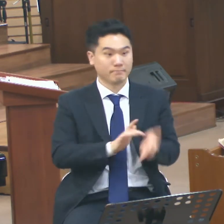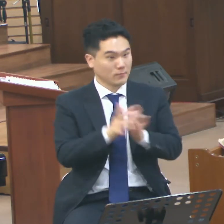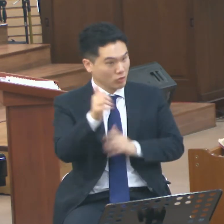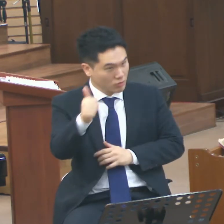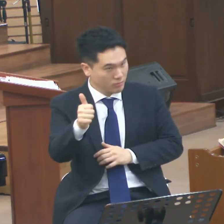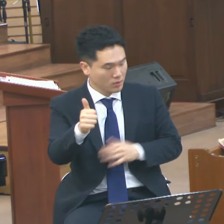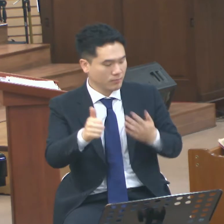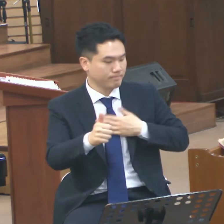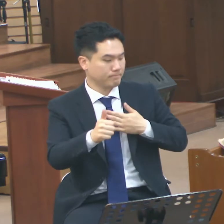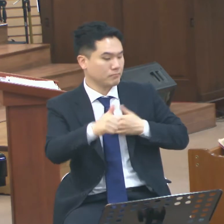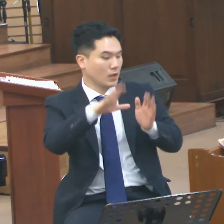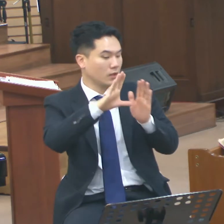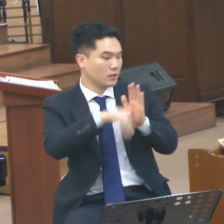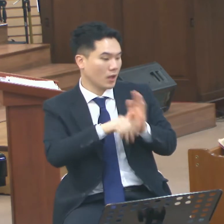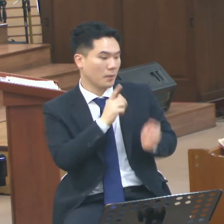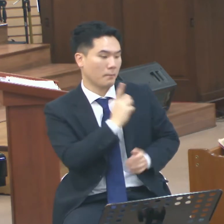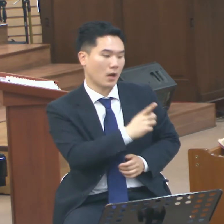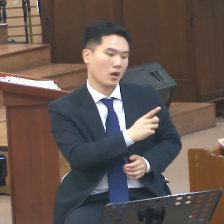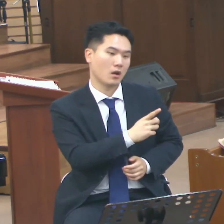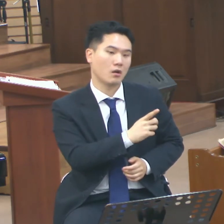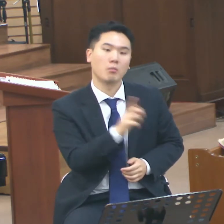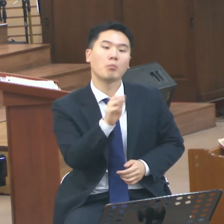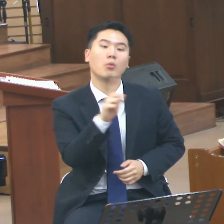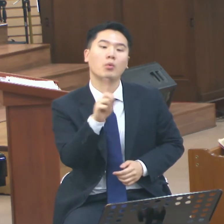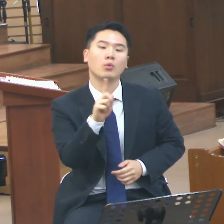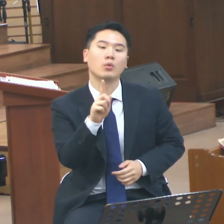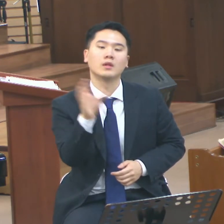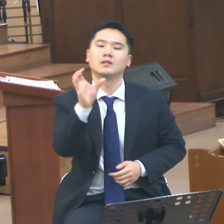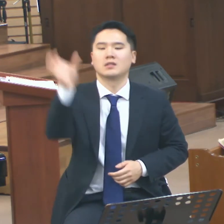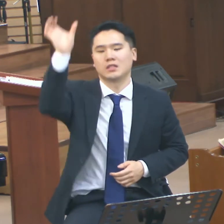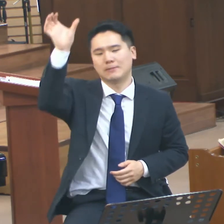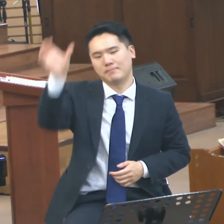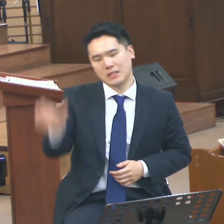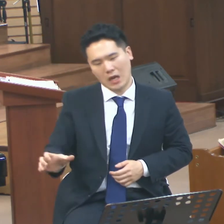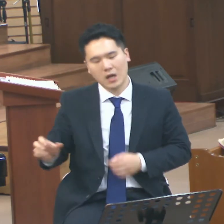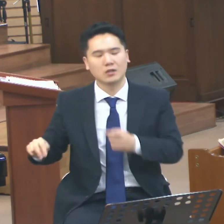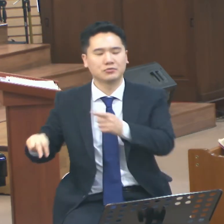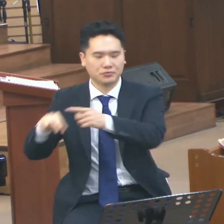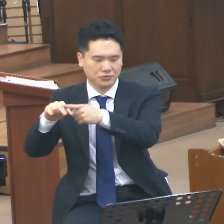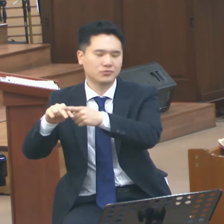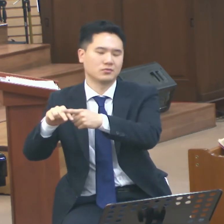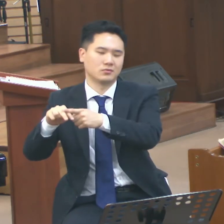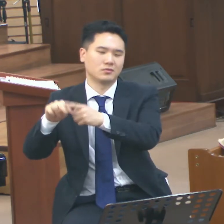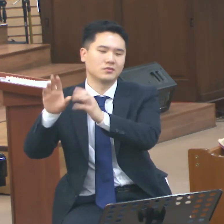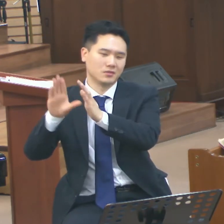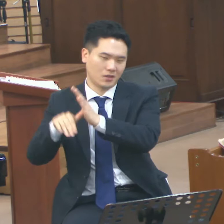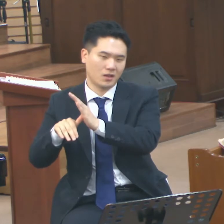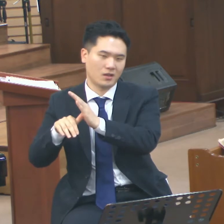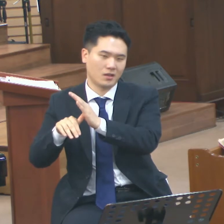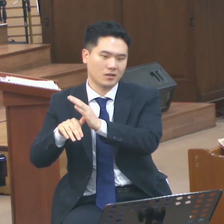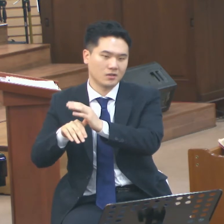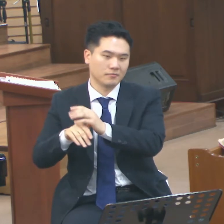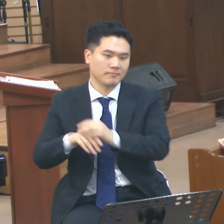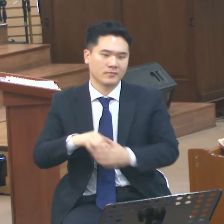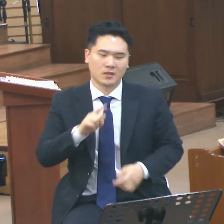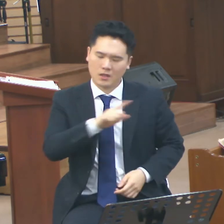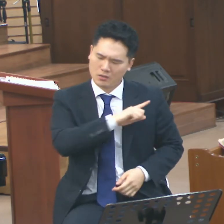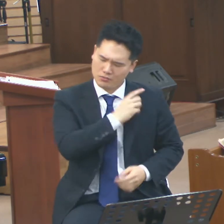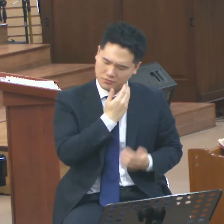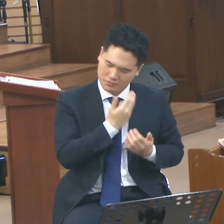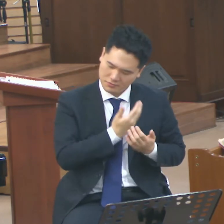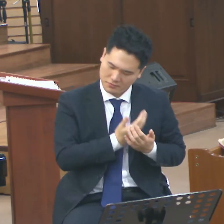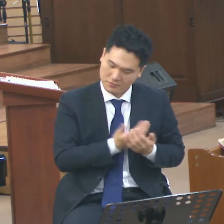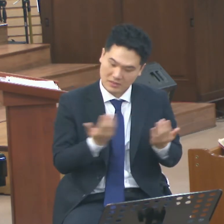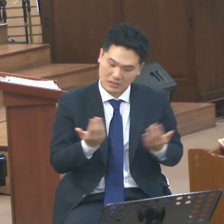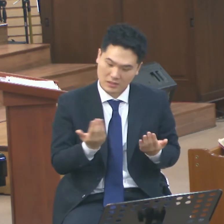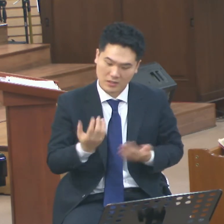때라고 말하면 항상 십자가에 죽을 때, 가장 중요한 사역은 십자가를 지는 것인데 예루살렘에